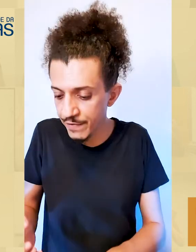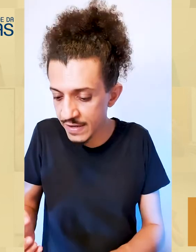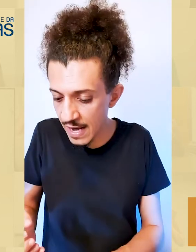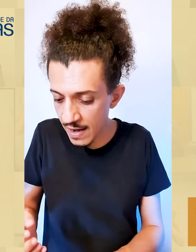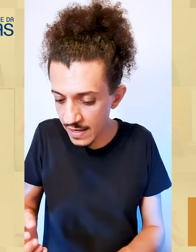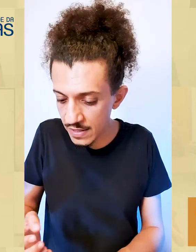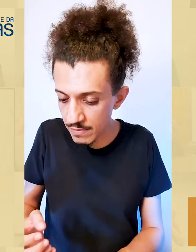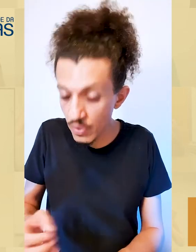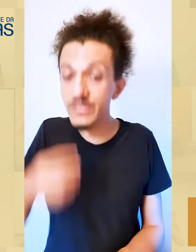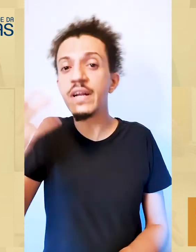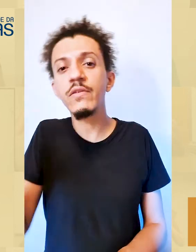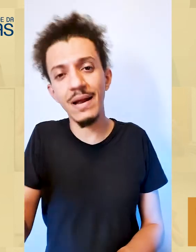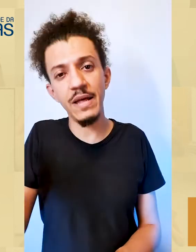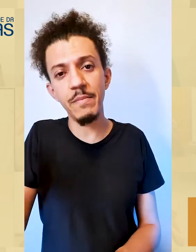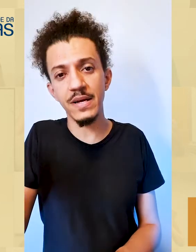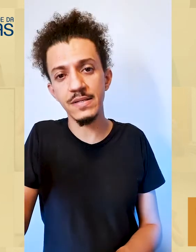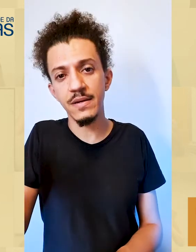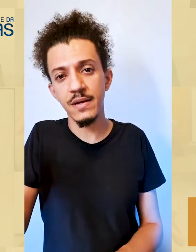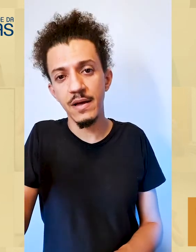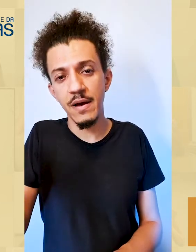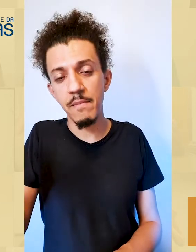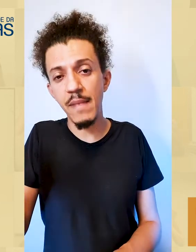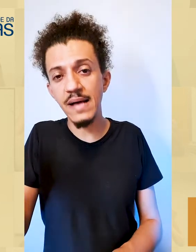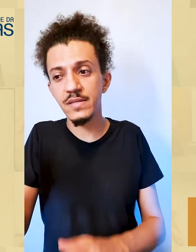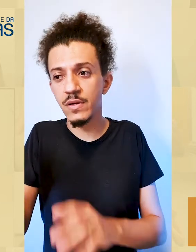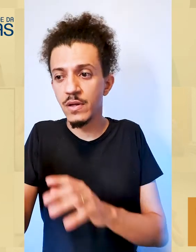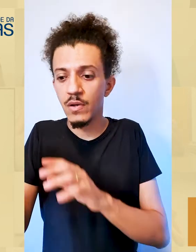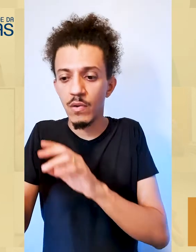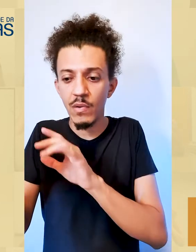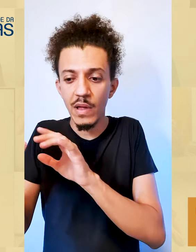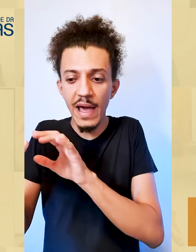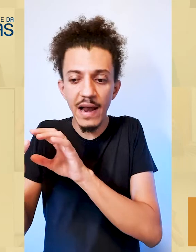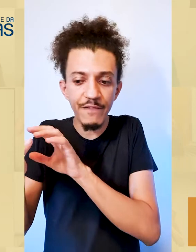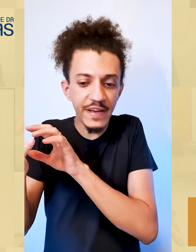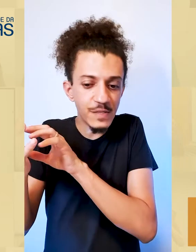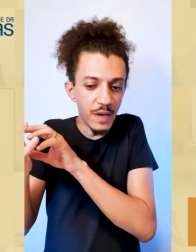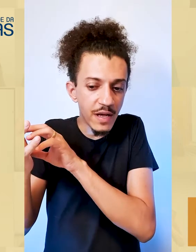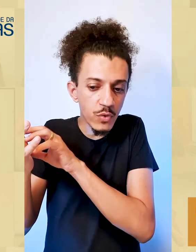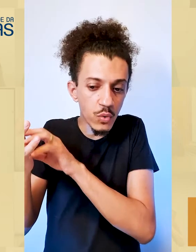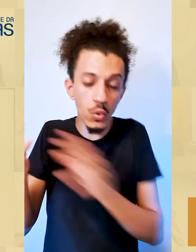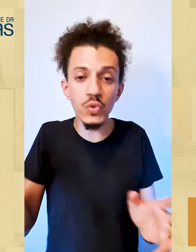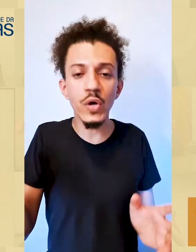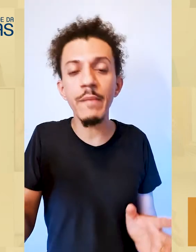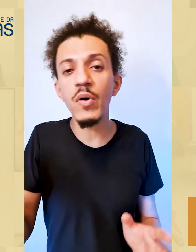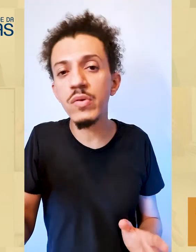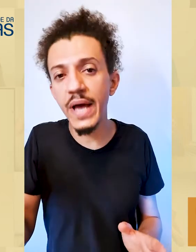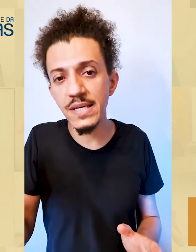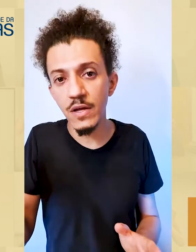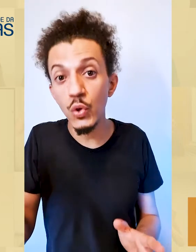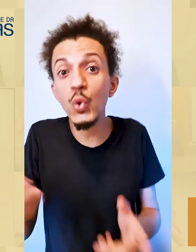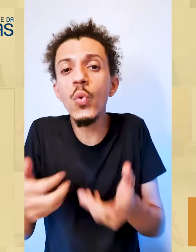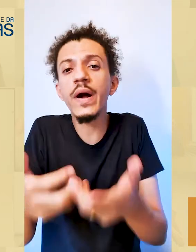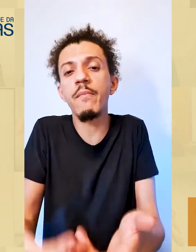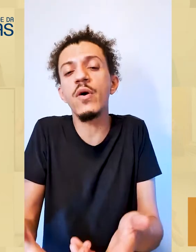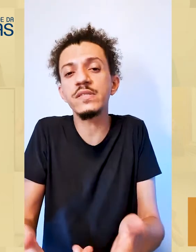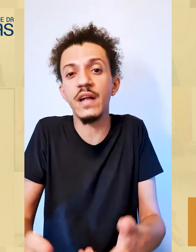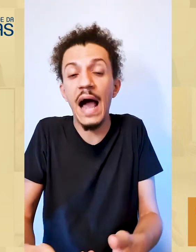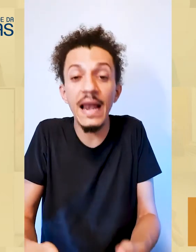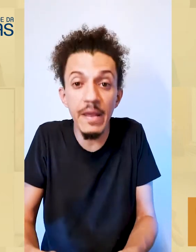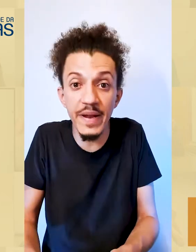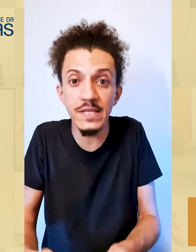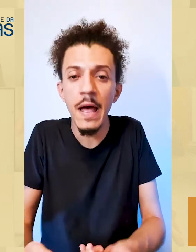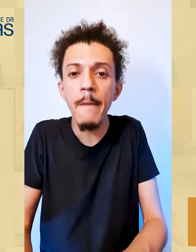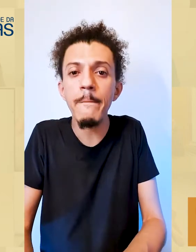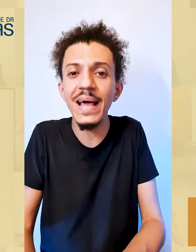de ficar mostrando a Libras, mas ela fica explicando tudo só em português, nunca mostra